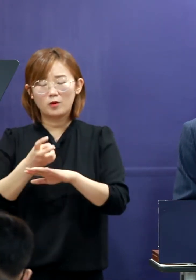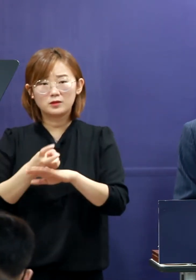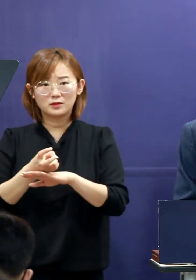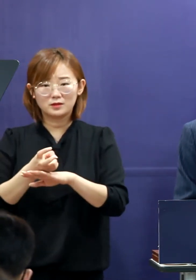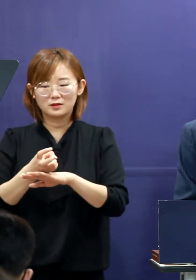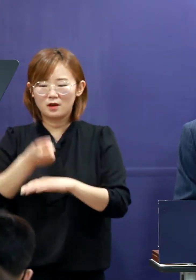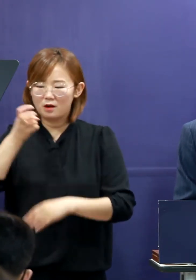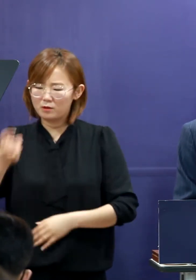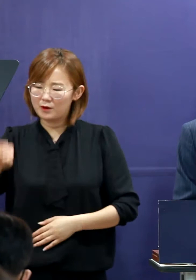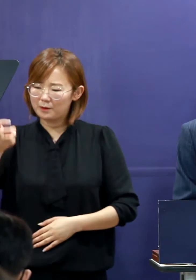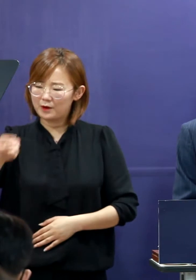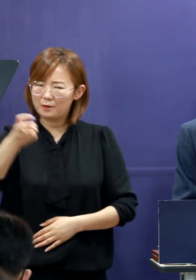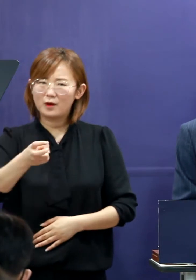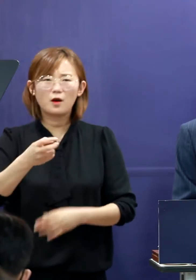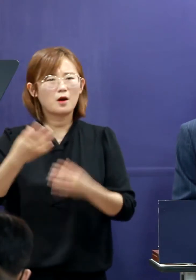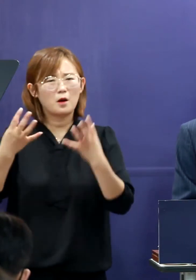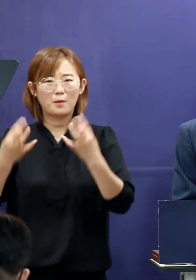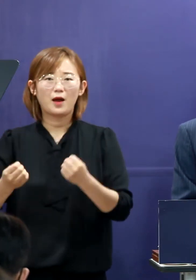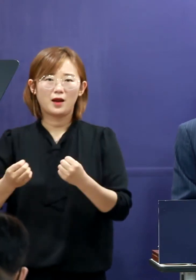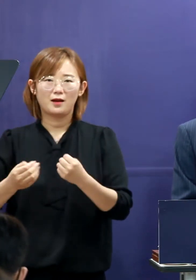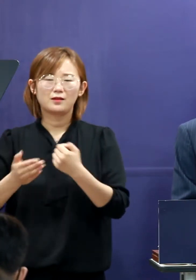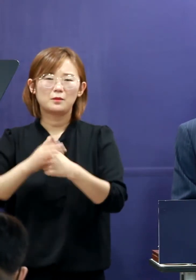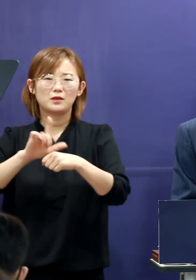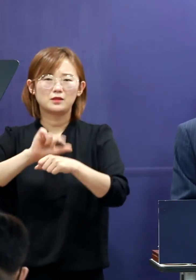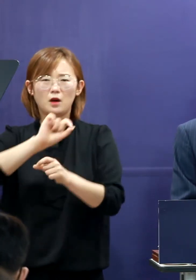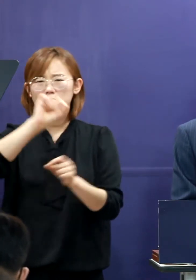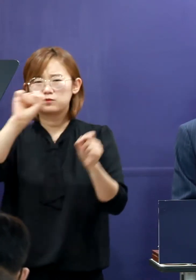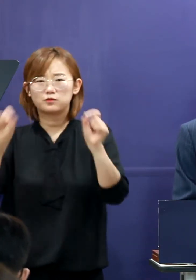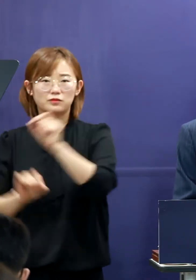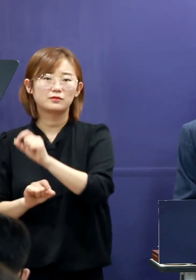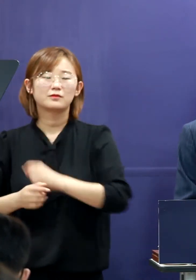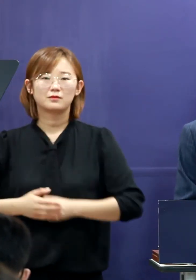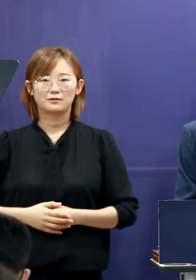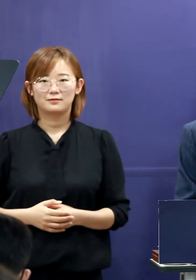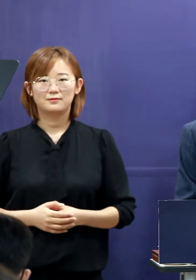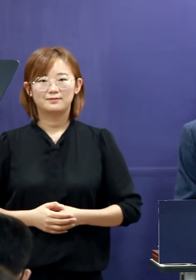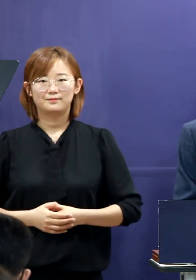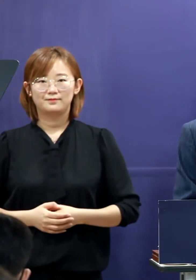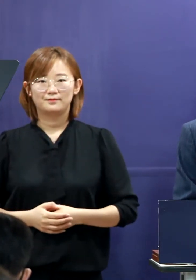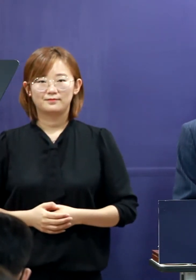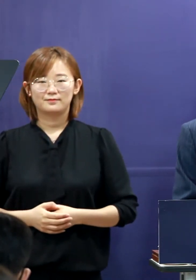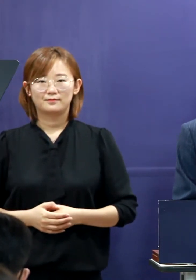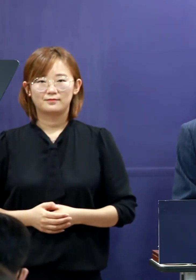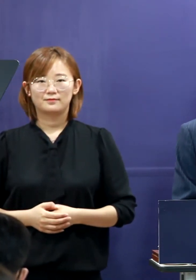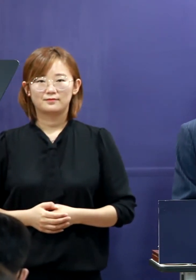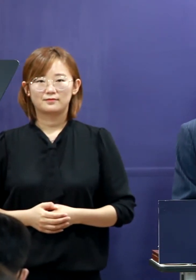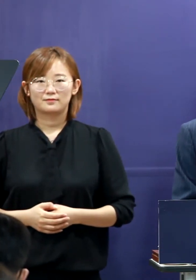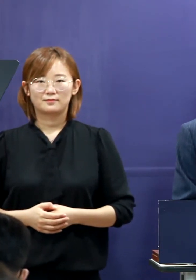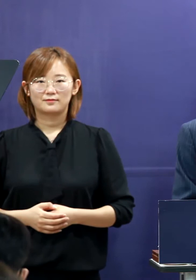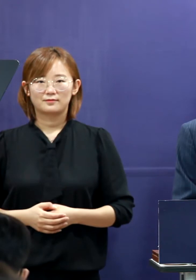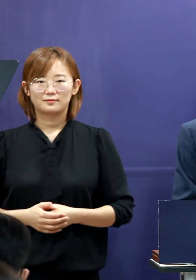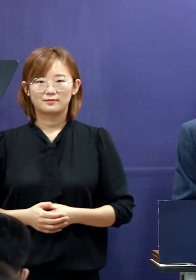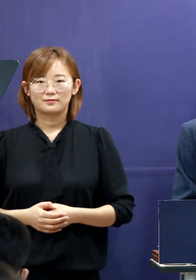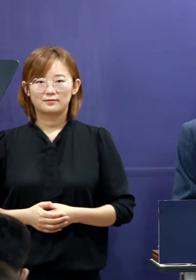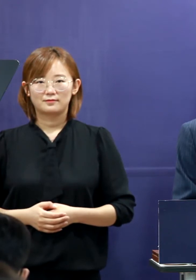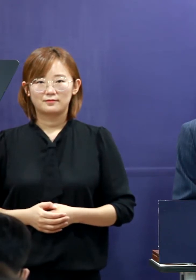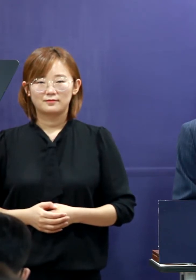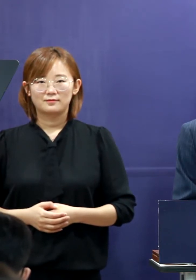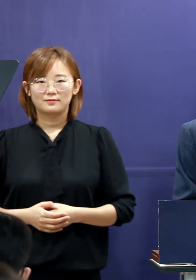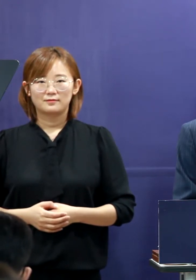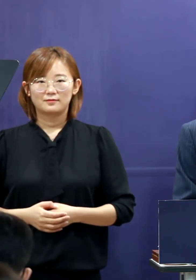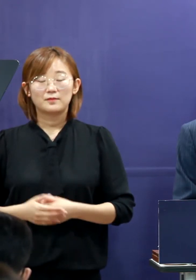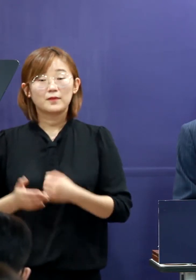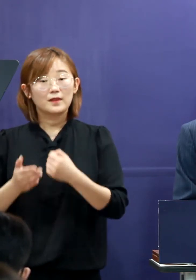정류장마다 쭉 쉬다 보니까 시간이 좀 지나치게 많이 소요된다는 그런 문제가 있어서,